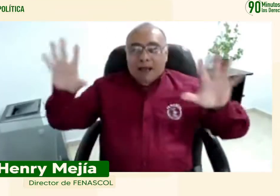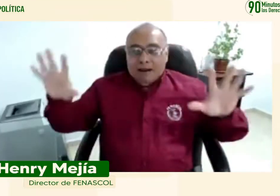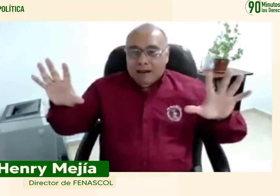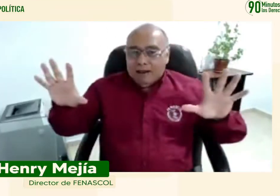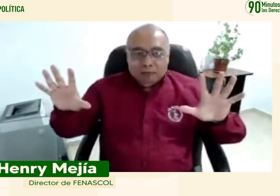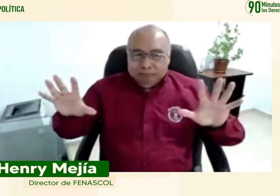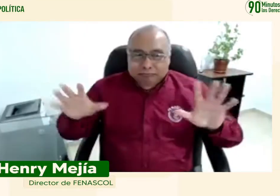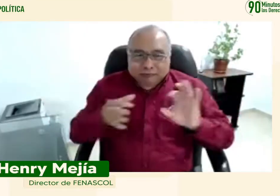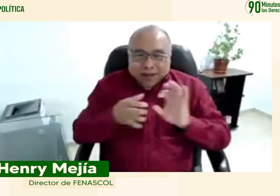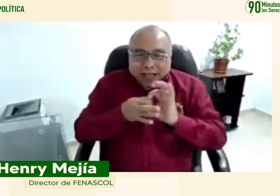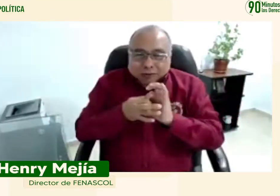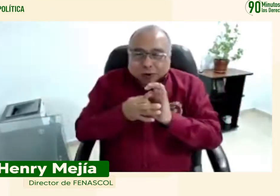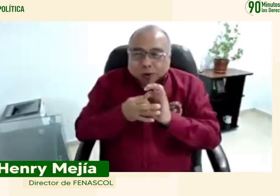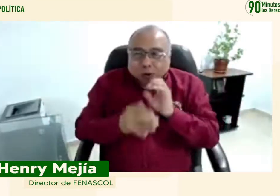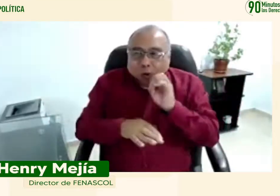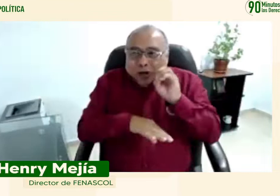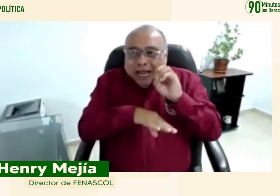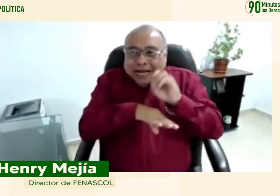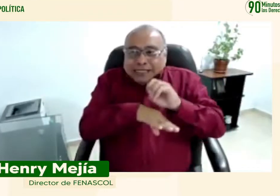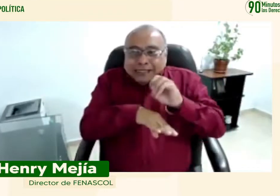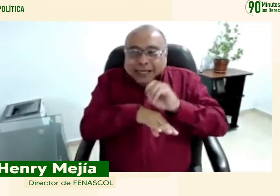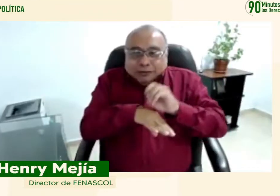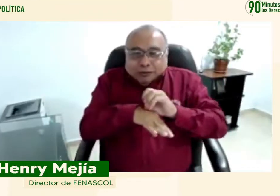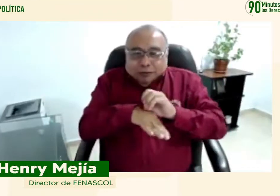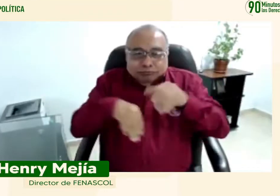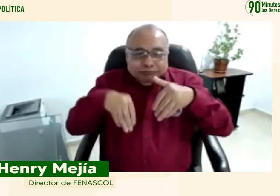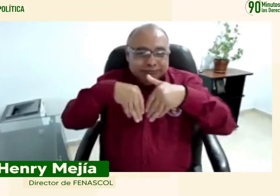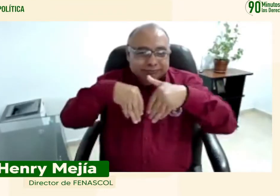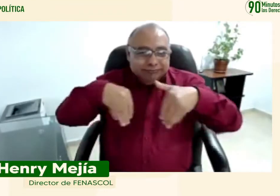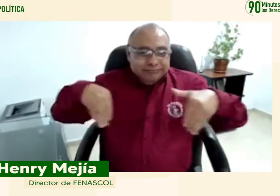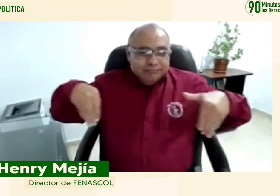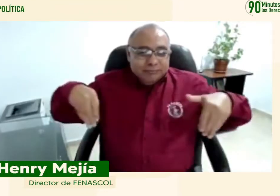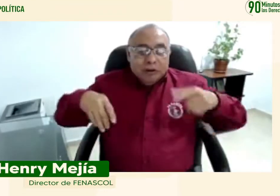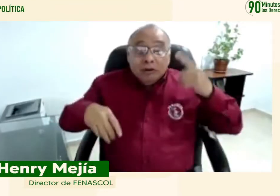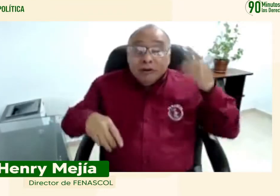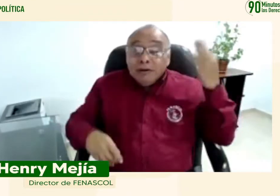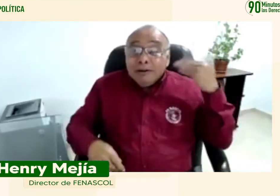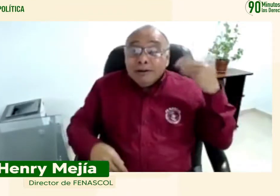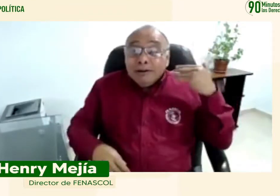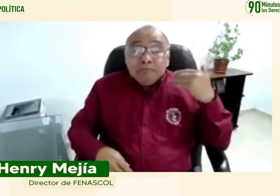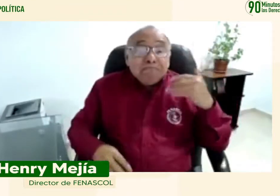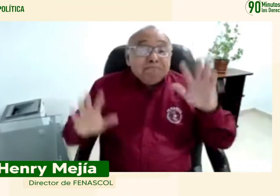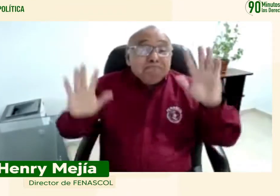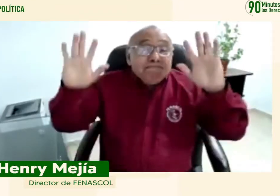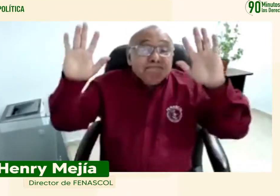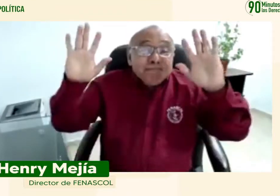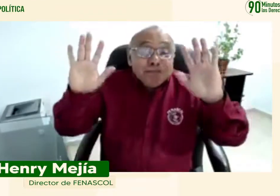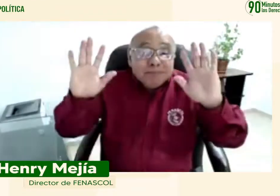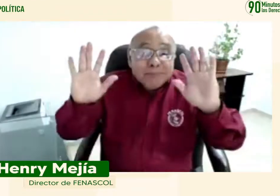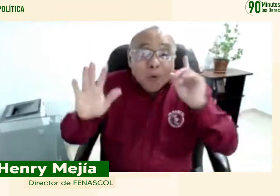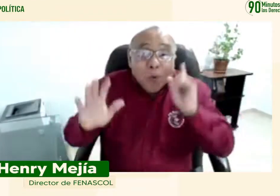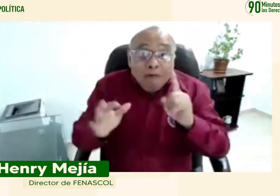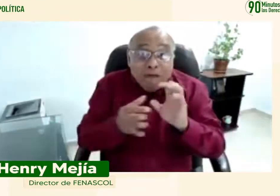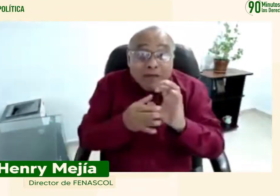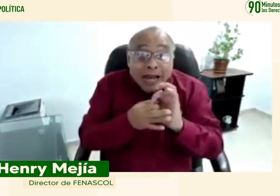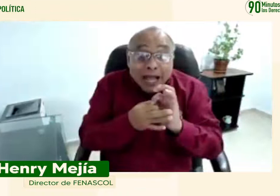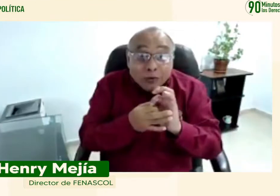y entender que no estamos haciendo ese proselitismo estamos hablando desde la neutralidad